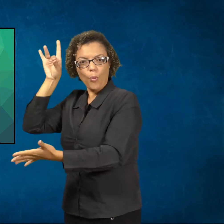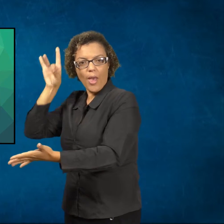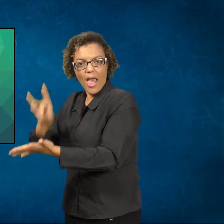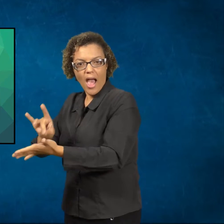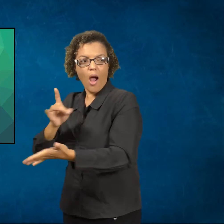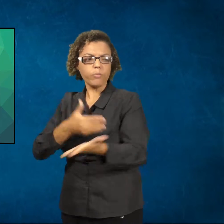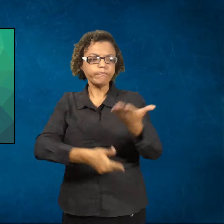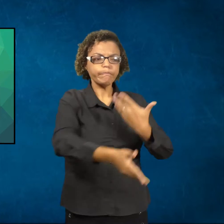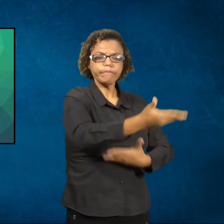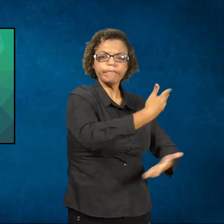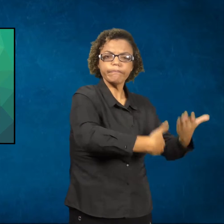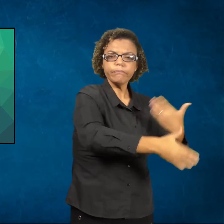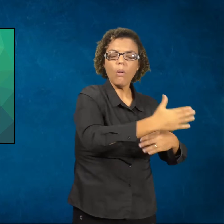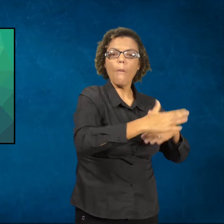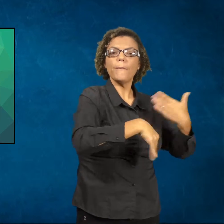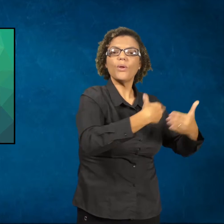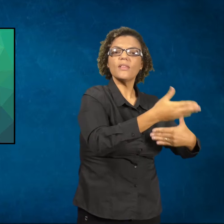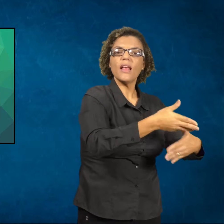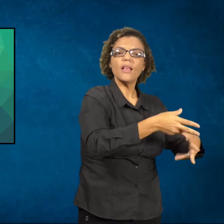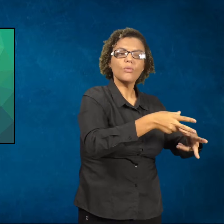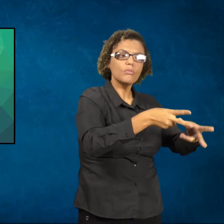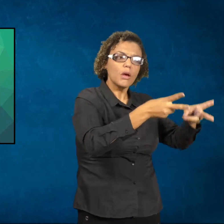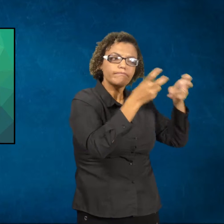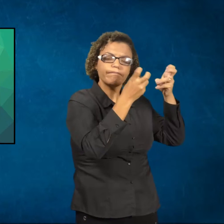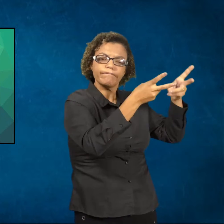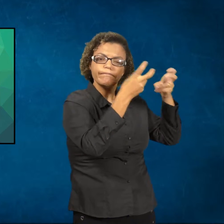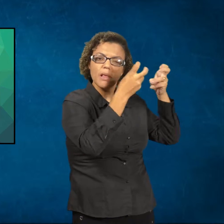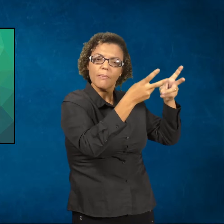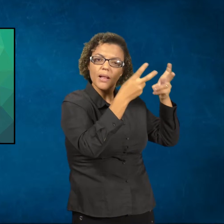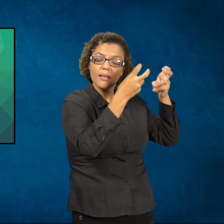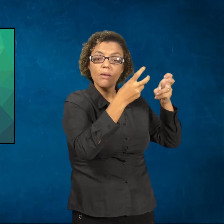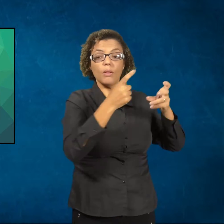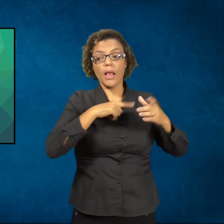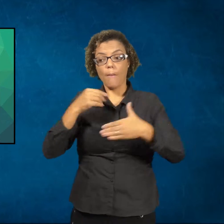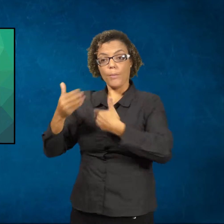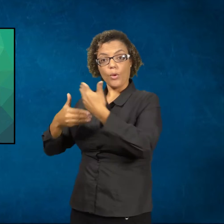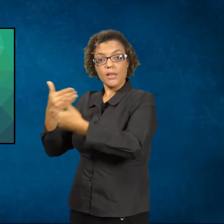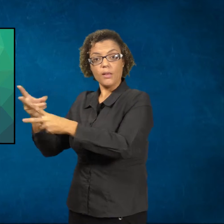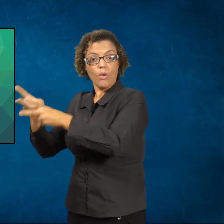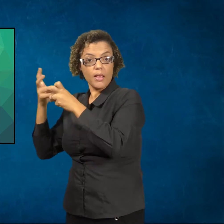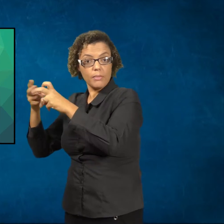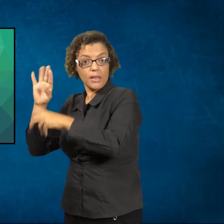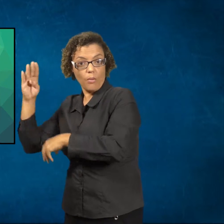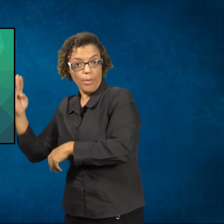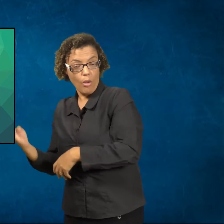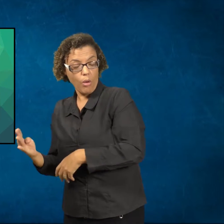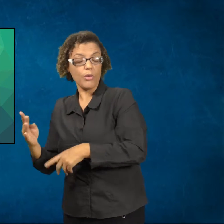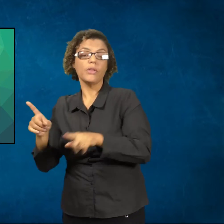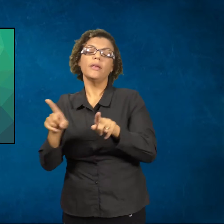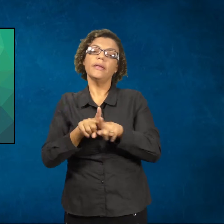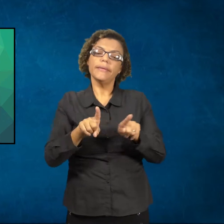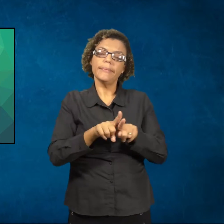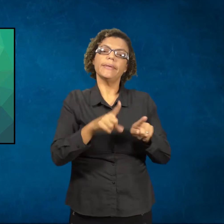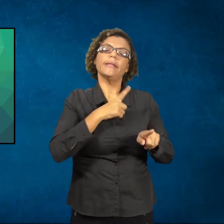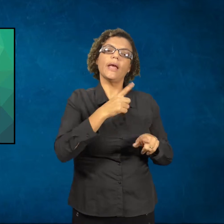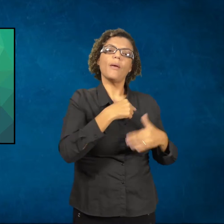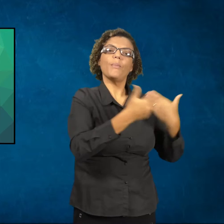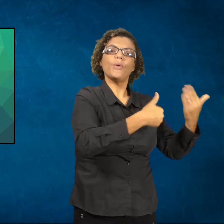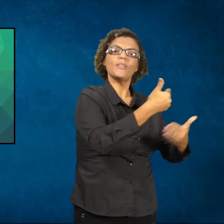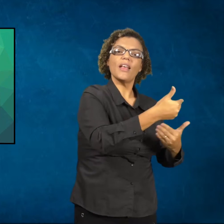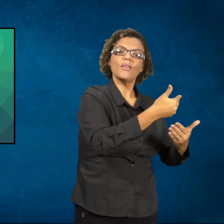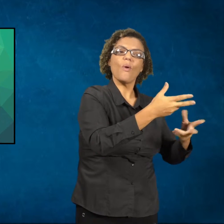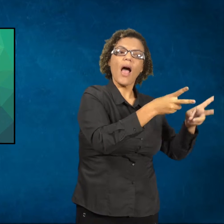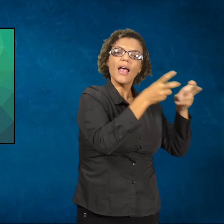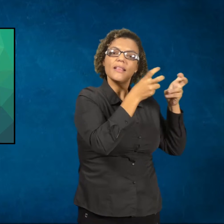processo de assimilação biológica, a gente deve ter um processo de assimilação também cognitiva. O Piaget